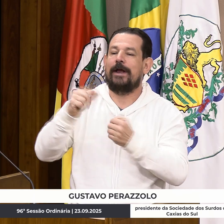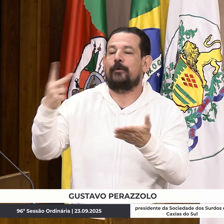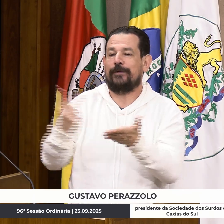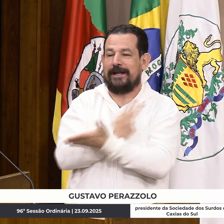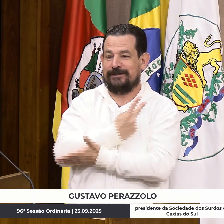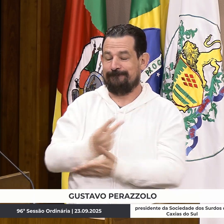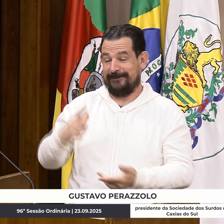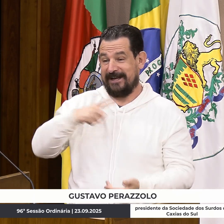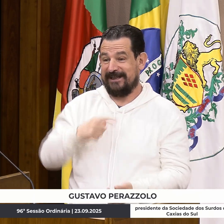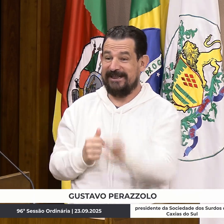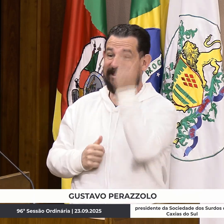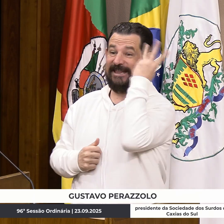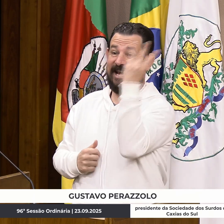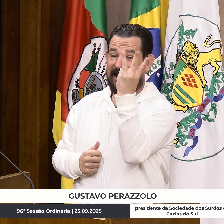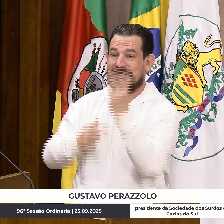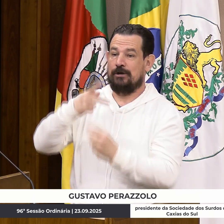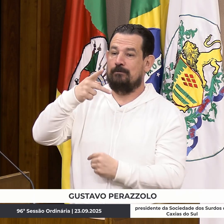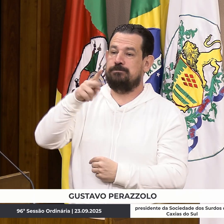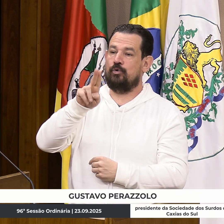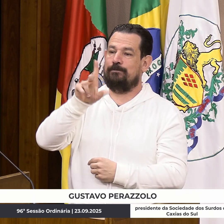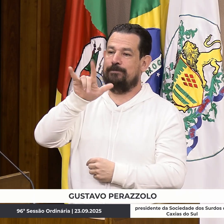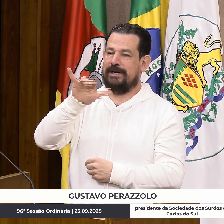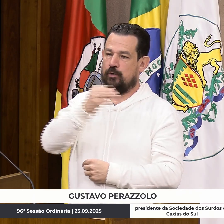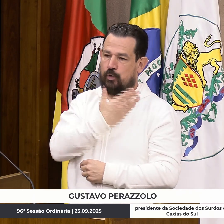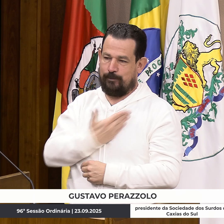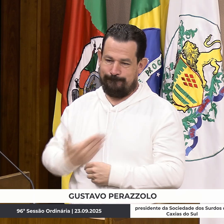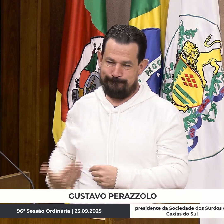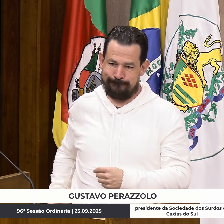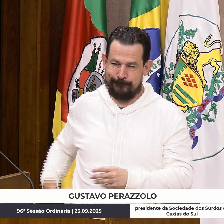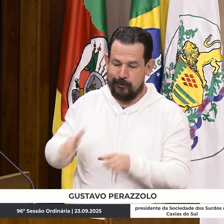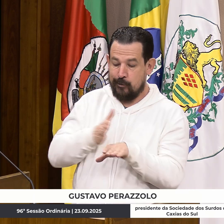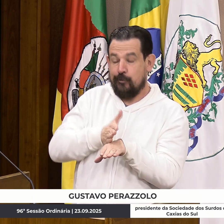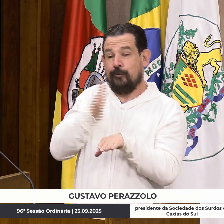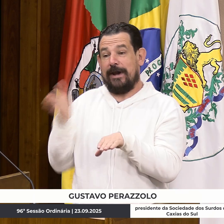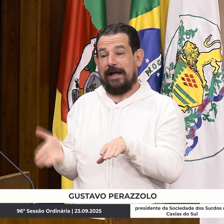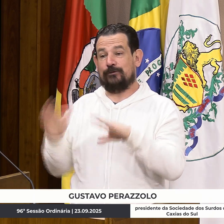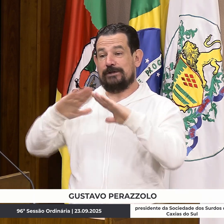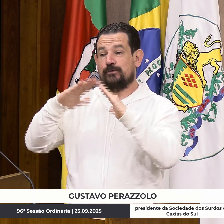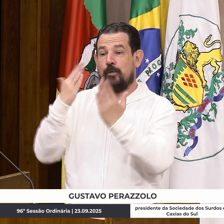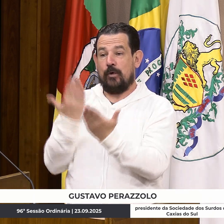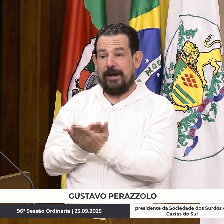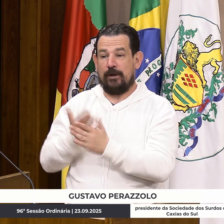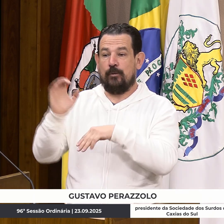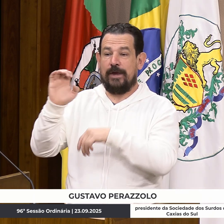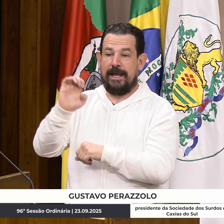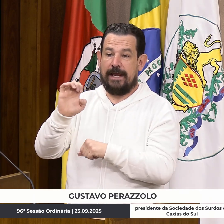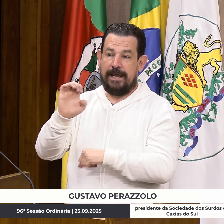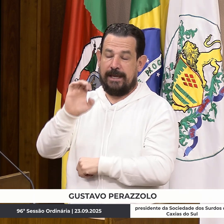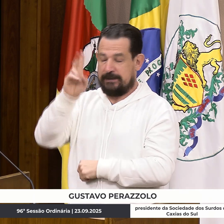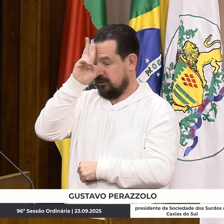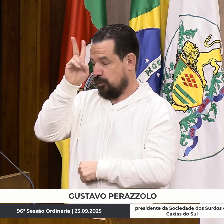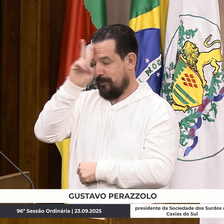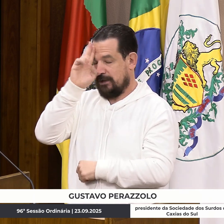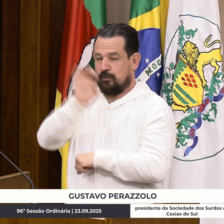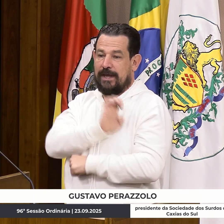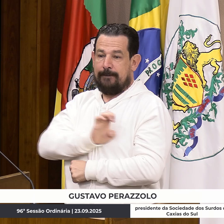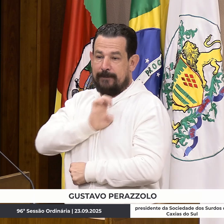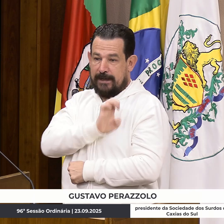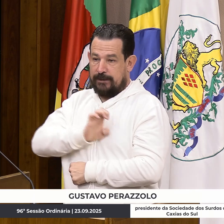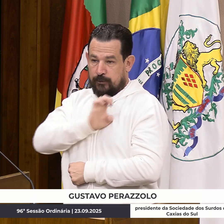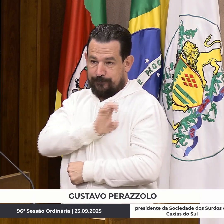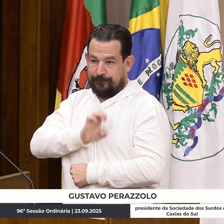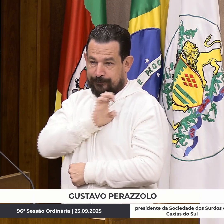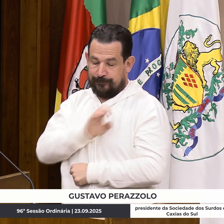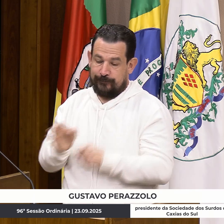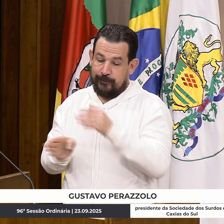vocês de toda a nossa dificuldade. São anos de lutas. São os três poderes públicos. Ao lado da escola, então, ao lado